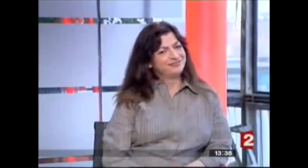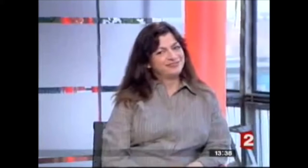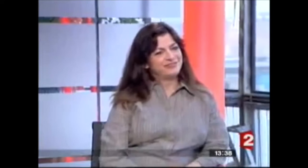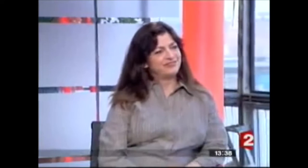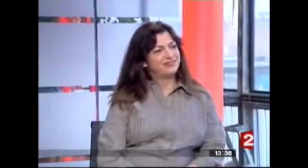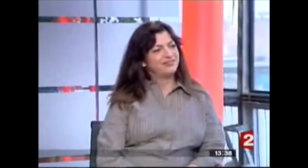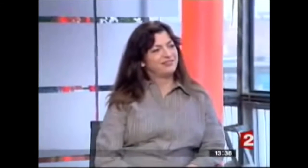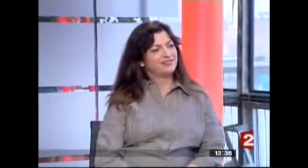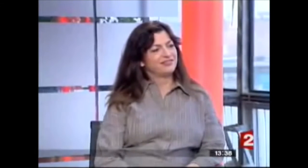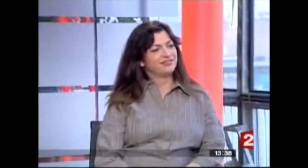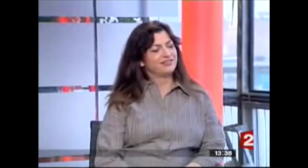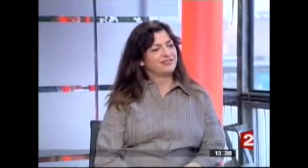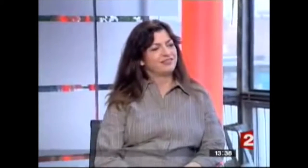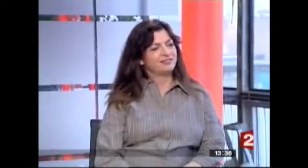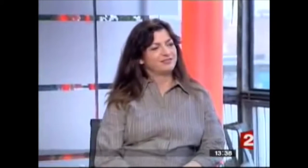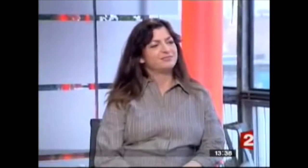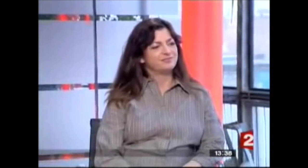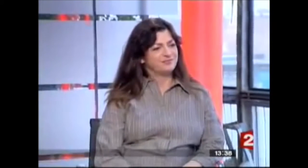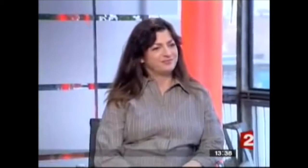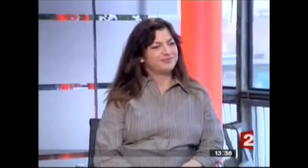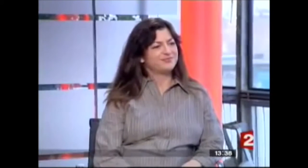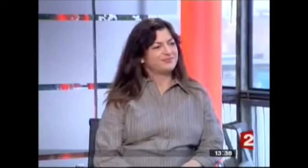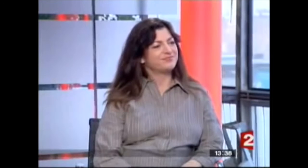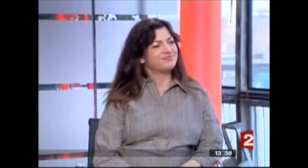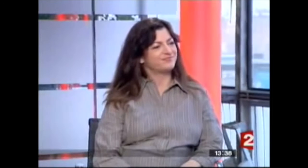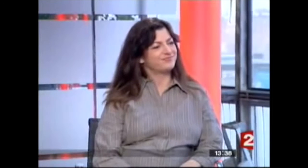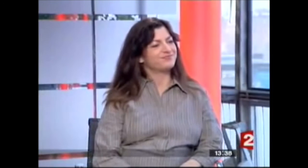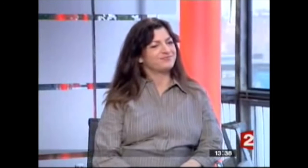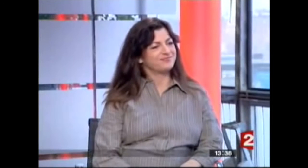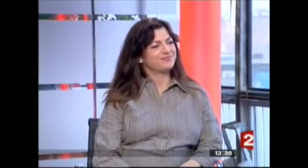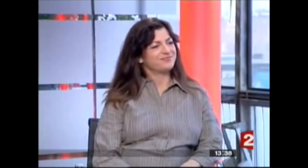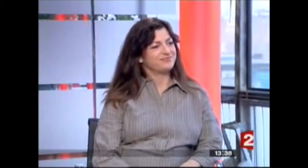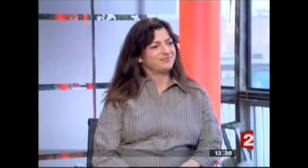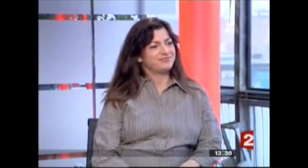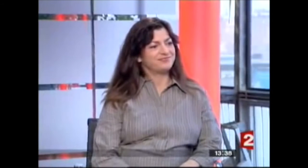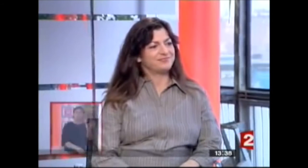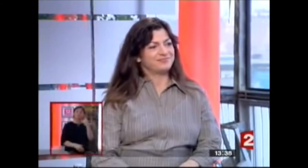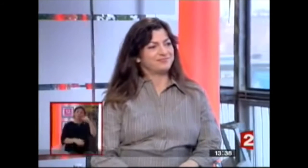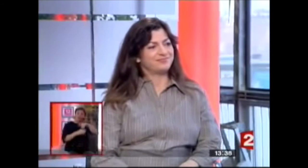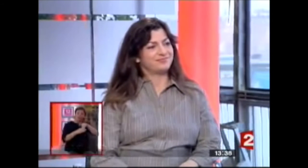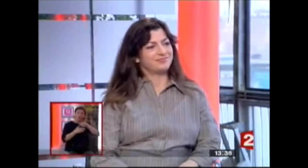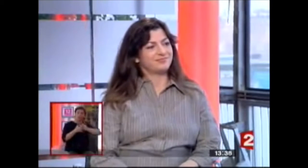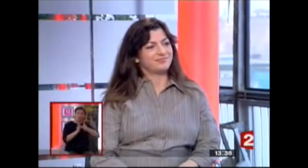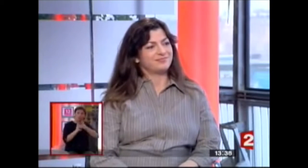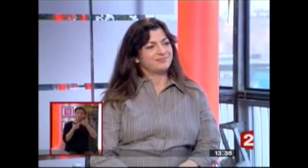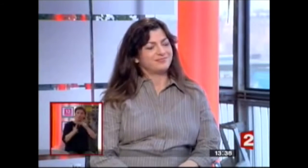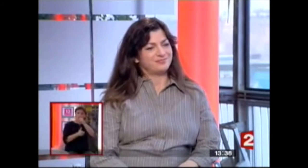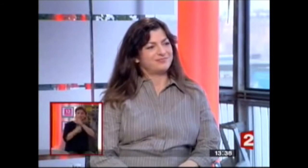l'Inouï Musical Chanson, revue de chansons françaises en langue des signes, et qui est mise en scène par Philippe Carbonneau